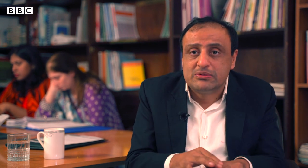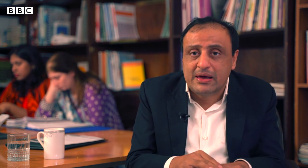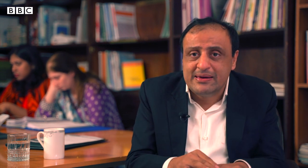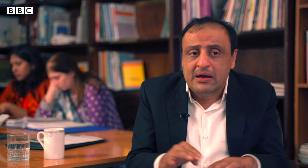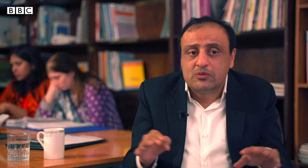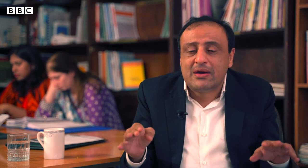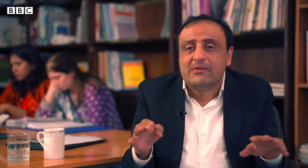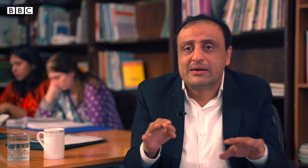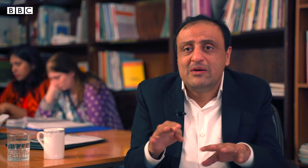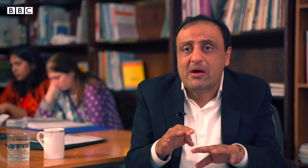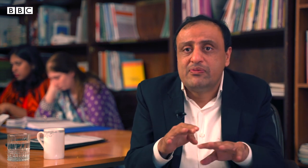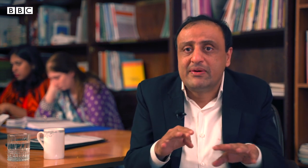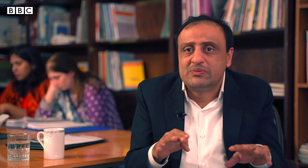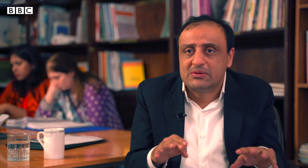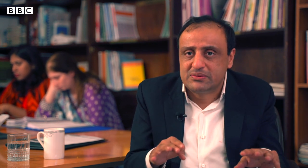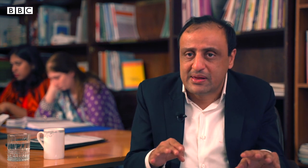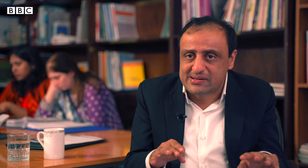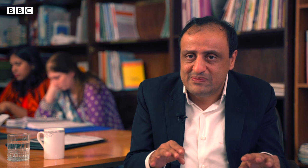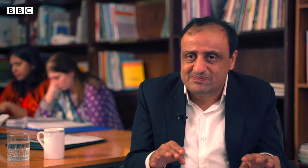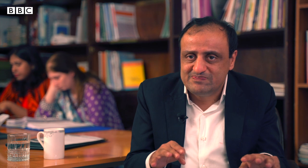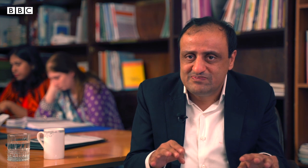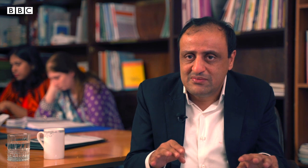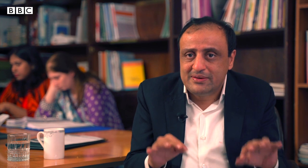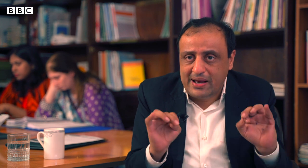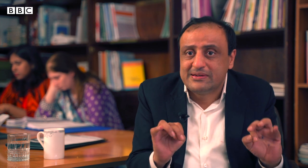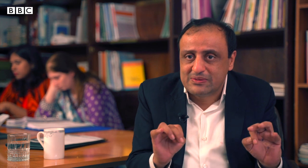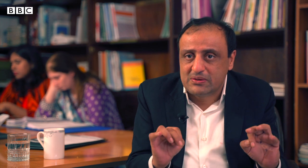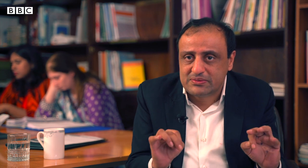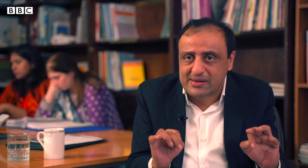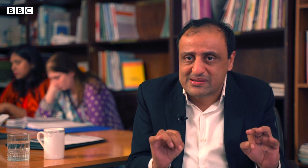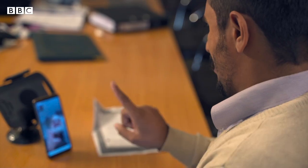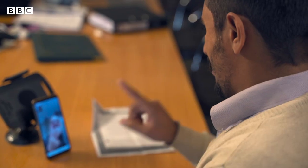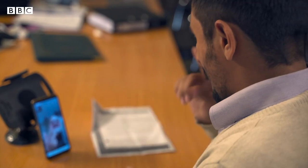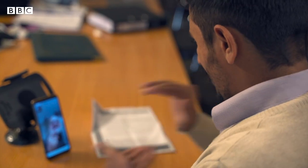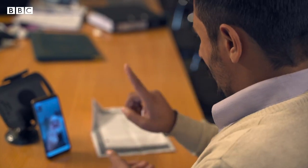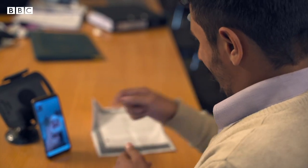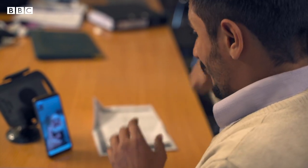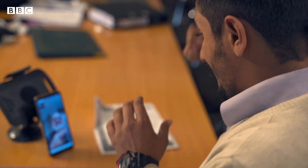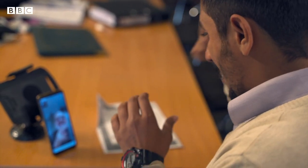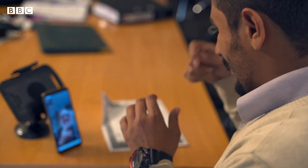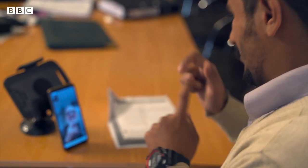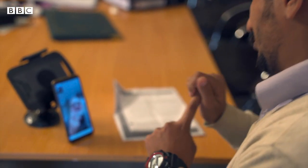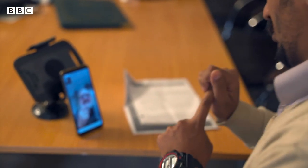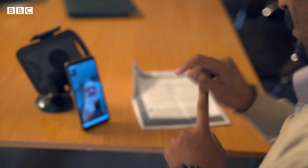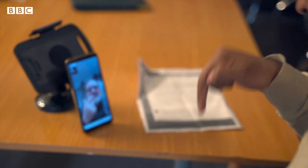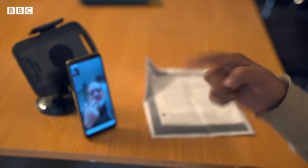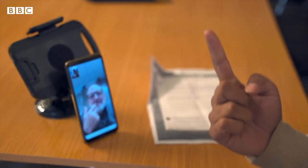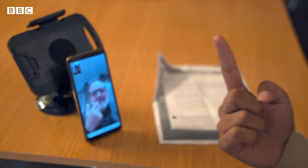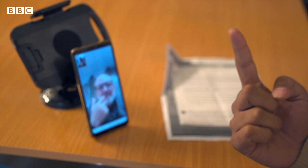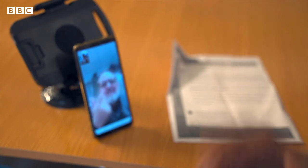ہے کیونکہ ہمارے یہاں وہ الفابیٹس موجود نہیں ہیں، اسٹینڈرڈس موجود نہیں ہیں۔ چیزیں پہلے سے